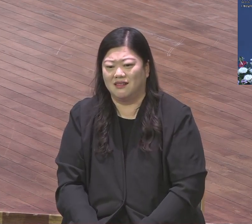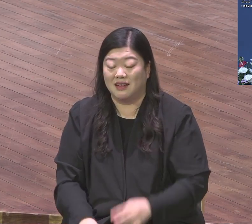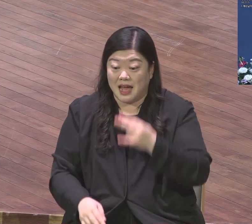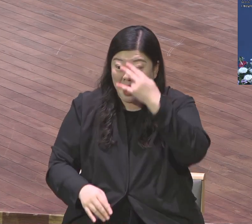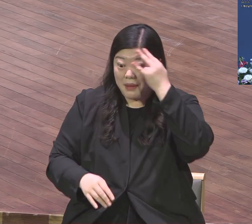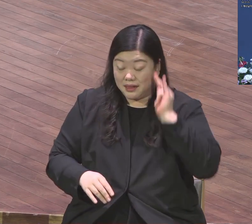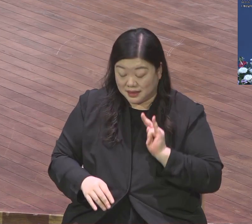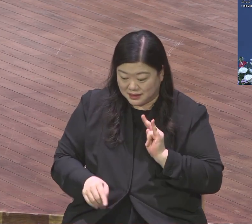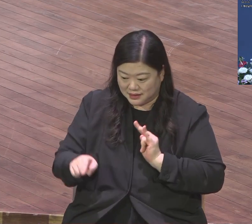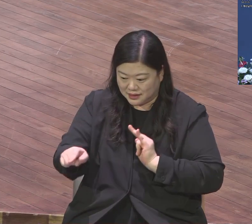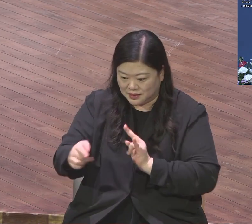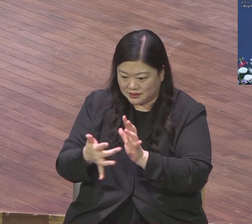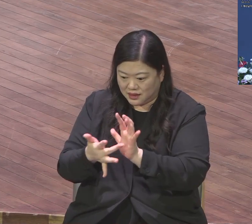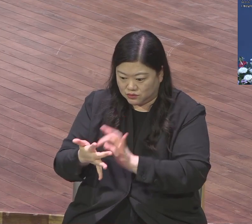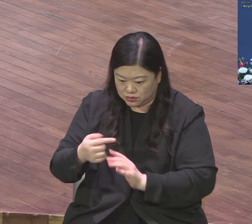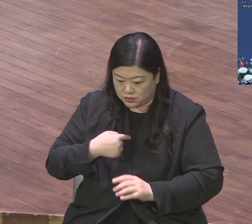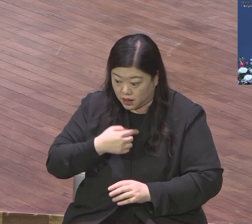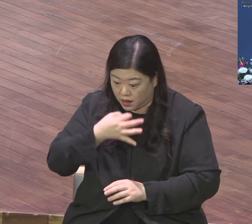알고 있어요.